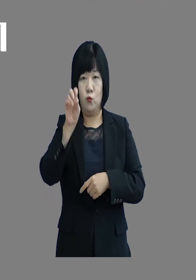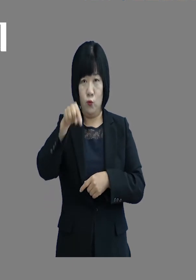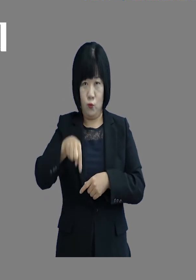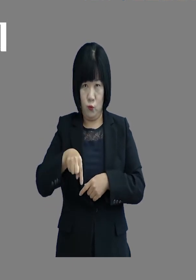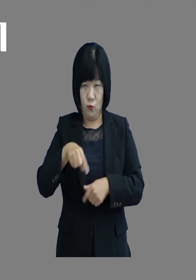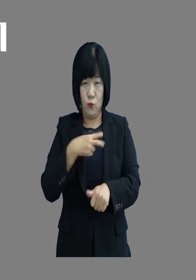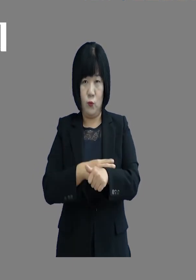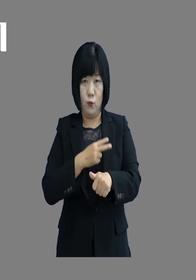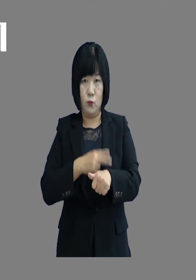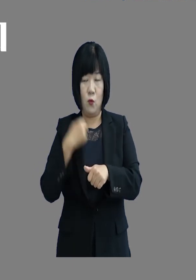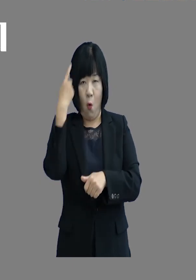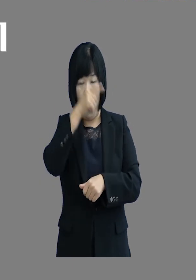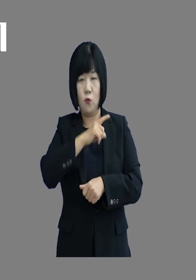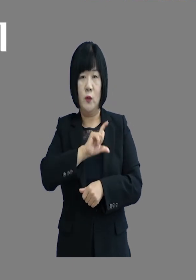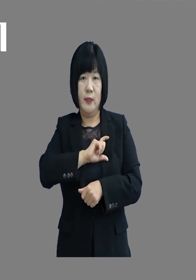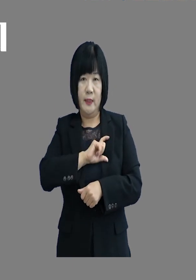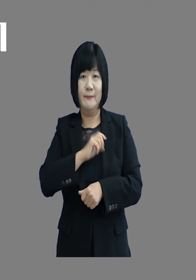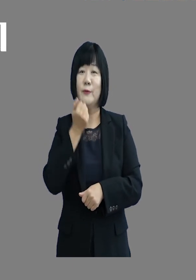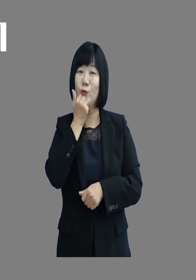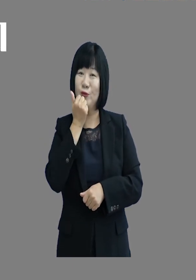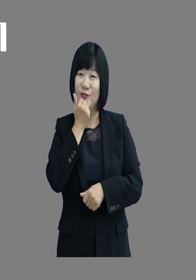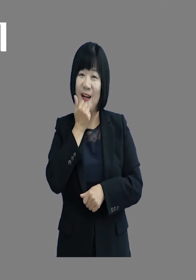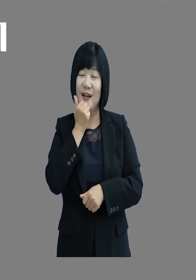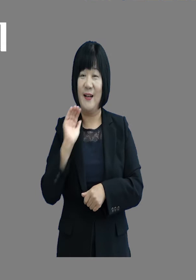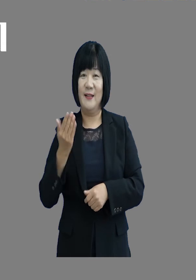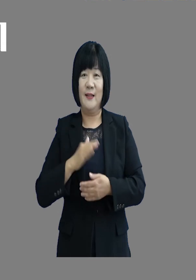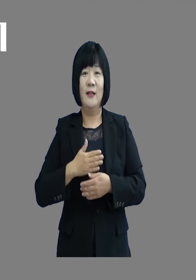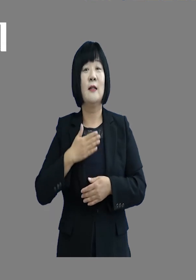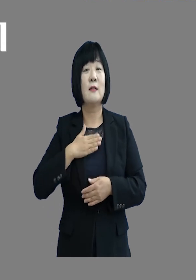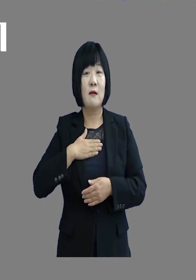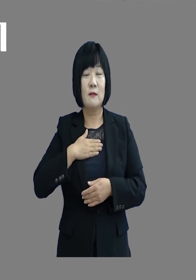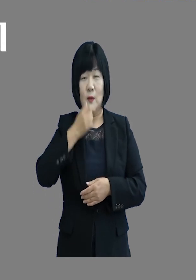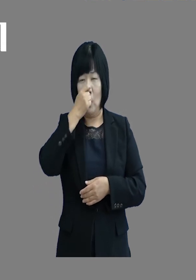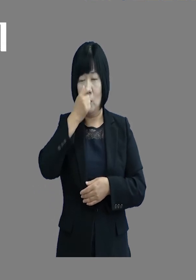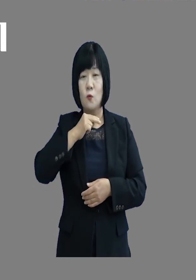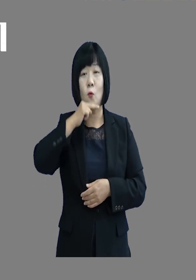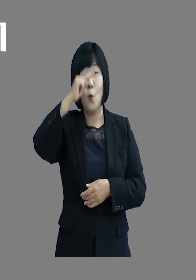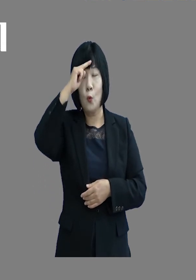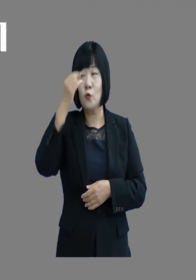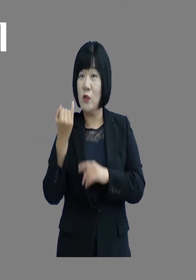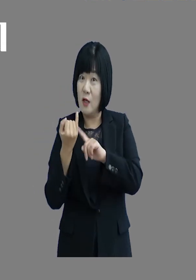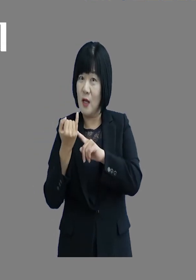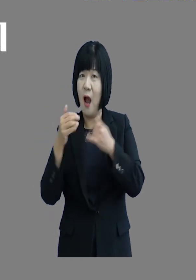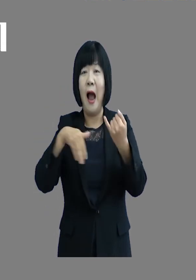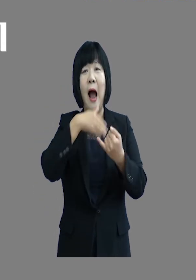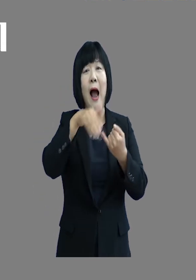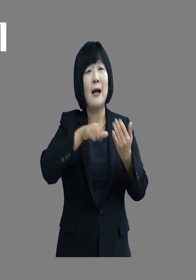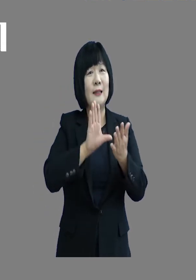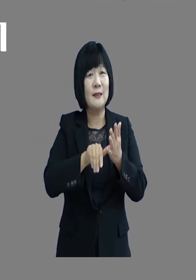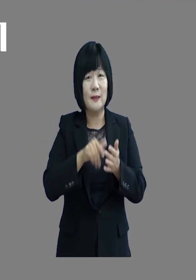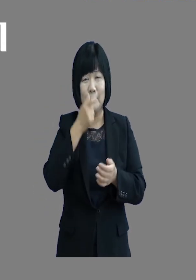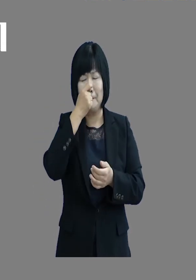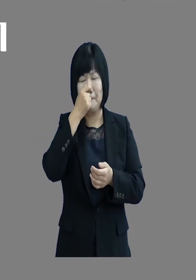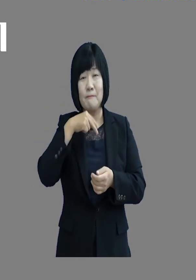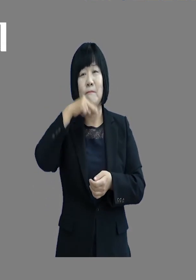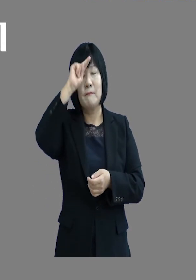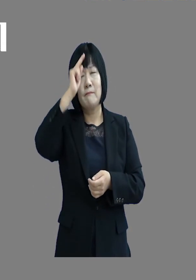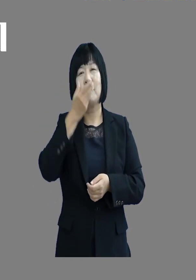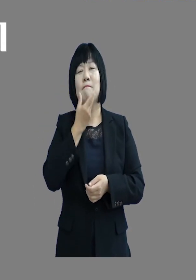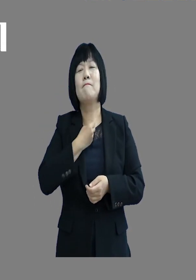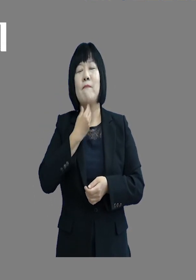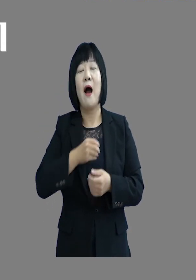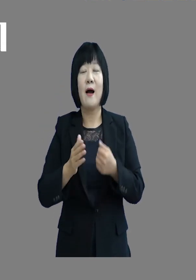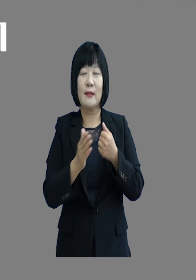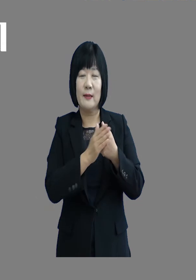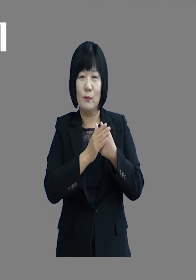이름은 웃다고요. 저는 소주 여자거든요. 아가씨 때 소주만 마셨어. 소주 여자. 맥주를 안